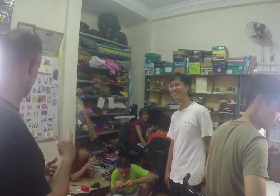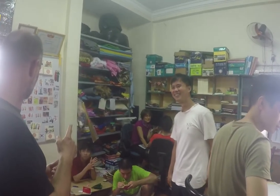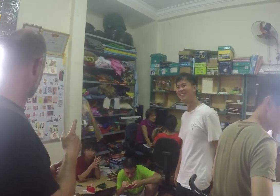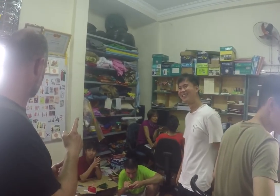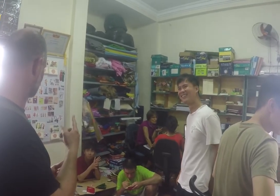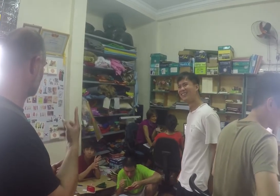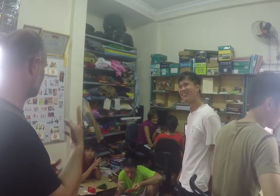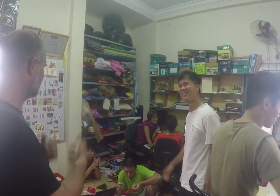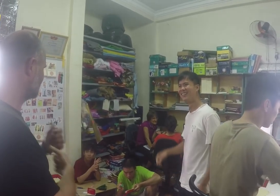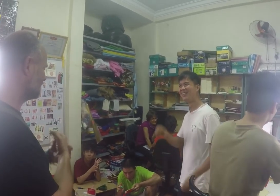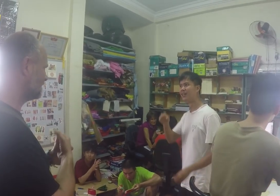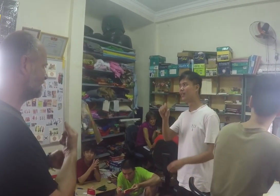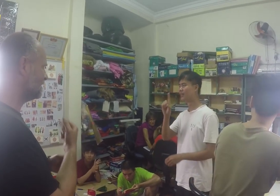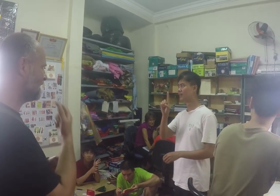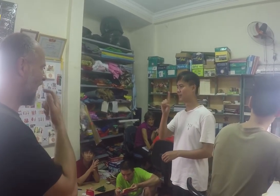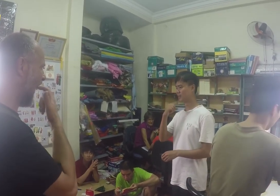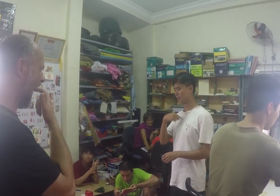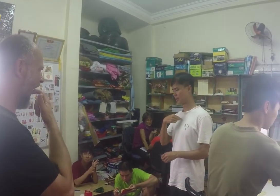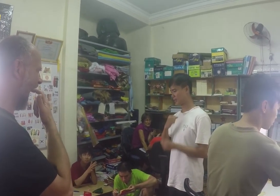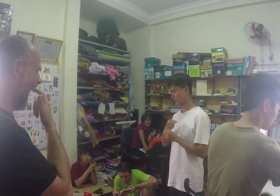Wie lange bist du jetzt schon hier? 11 Jahre schon.